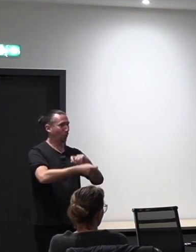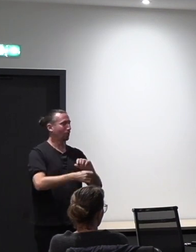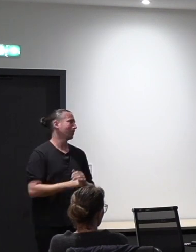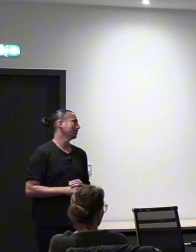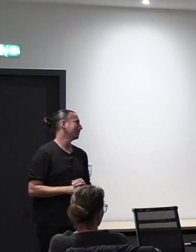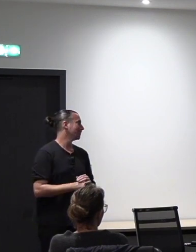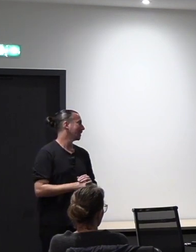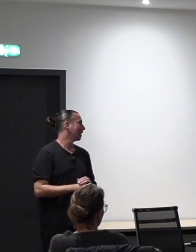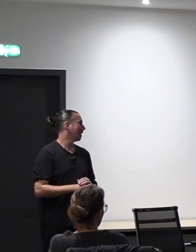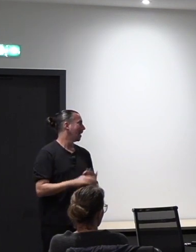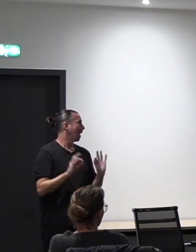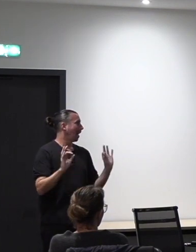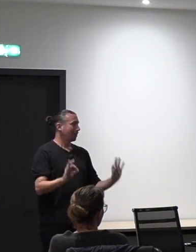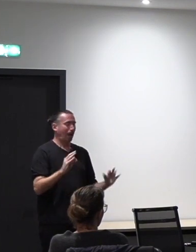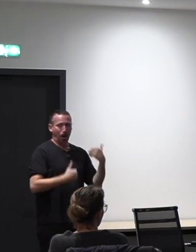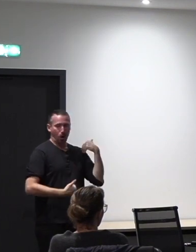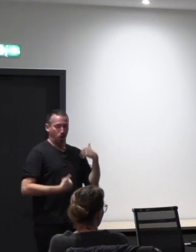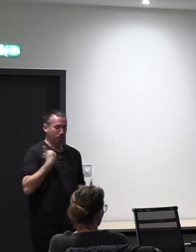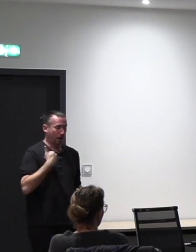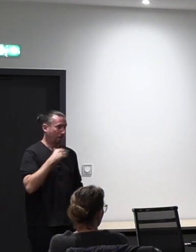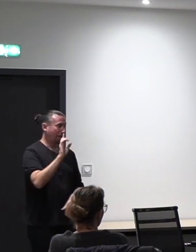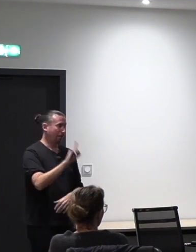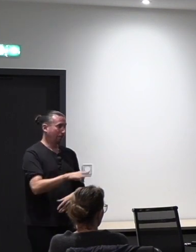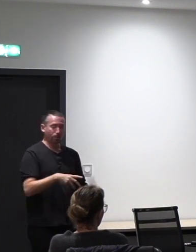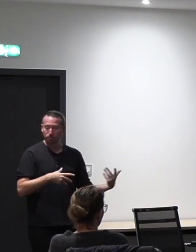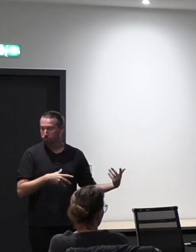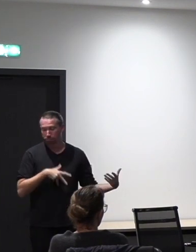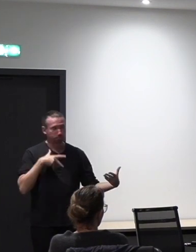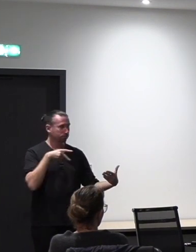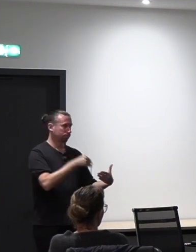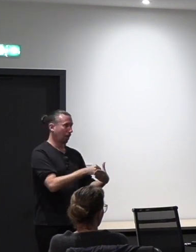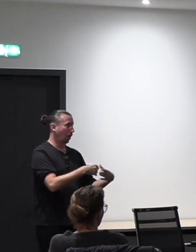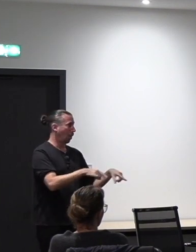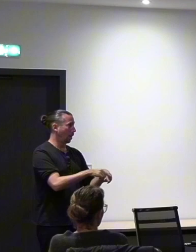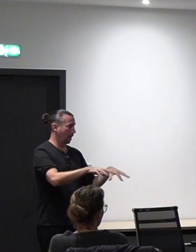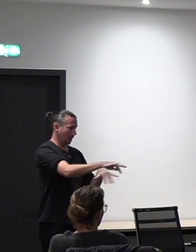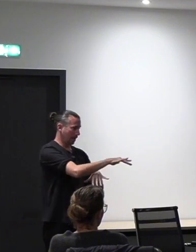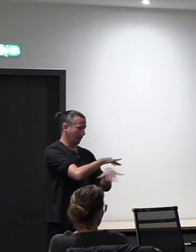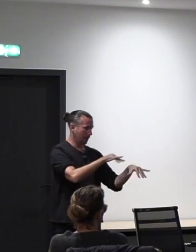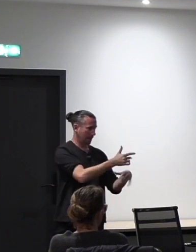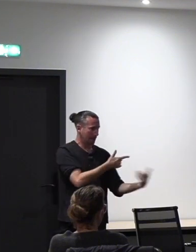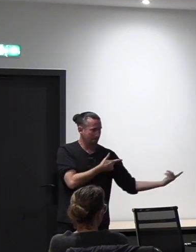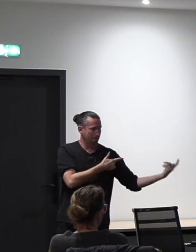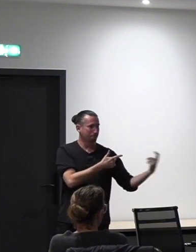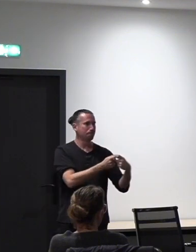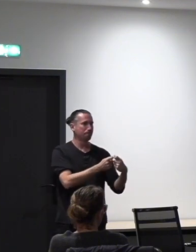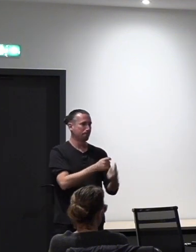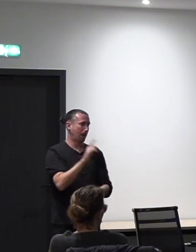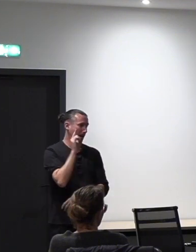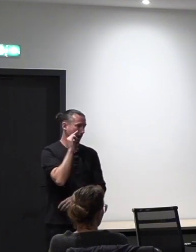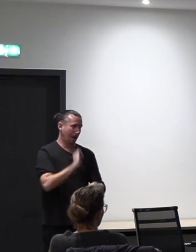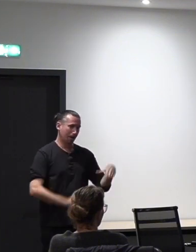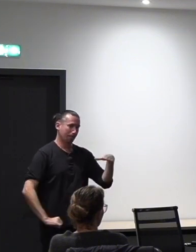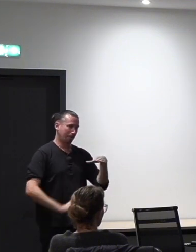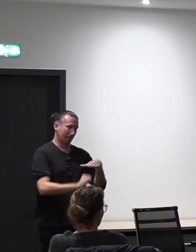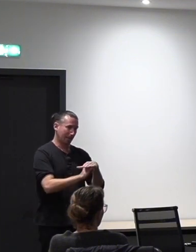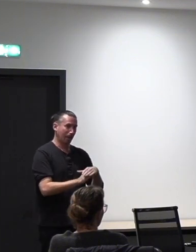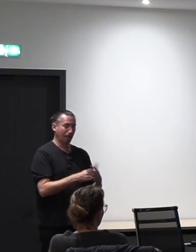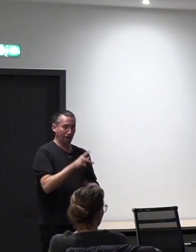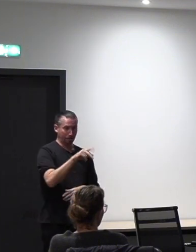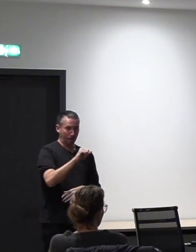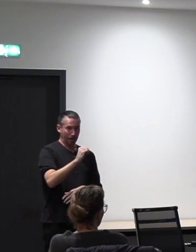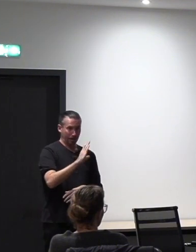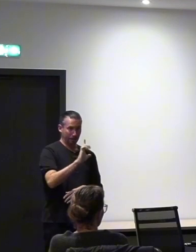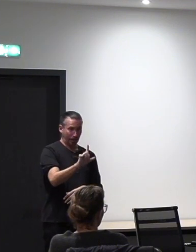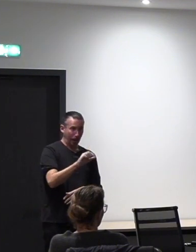être intégré autant qu'on peut, et l'environnement doit adapter autant qu'on peut, et Pascal milite suffisamment, et vous, pour